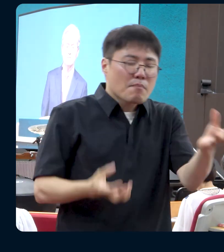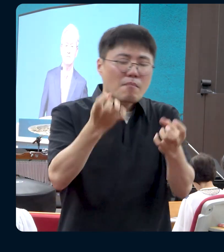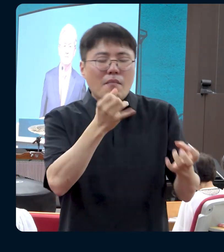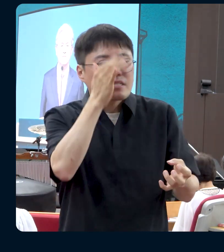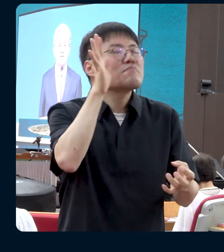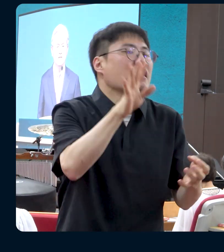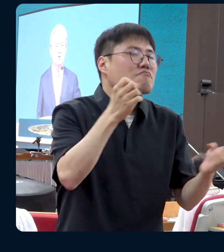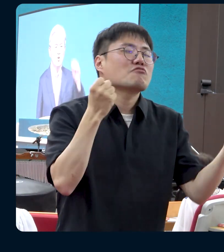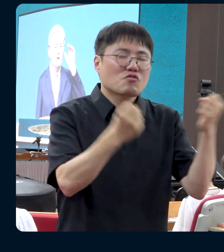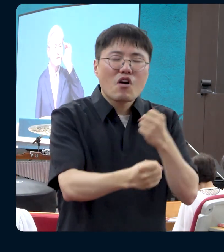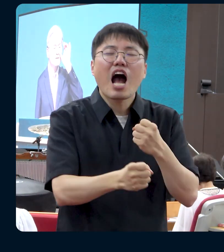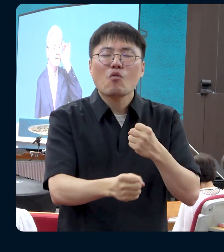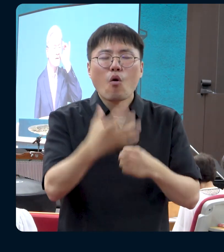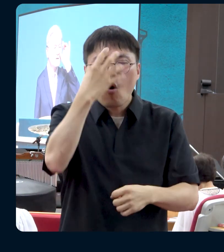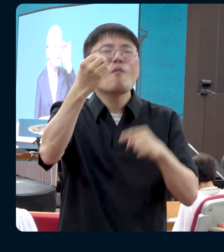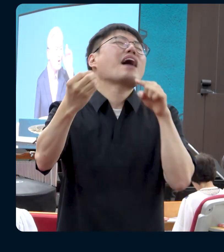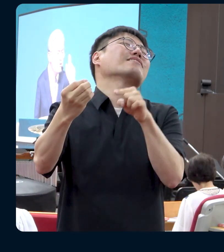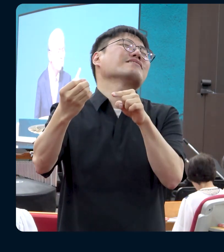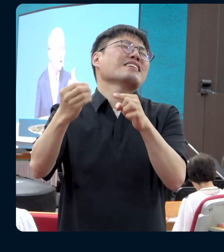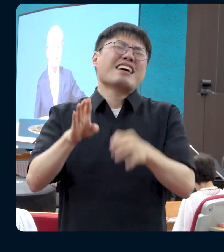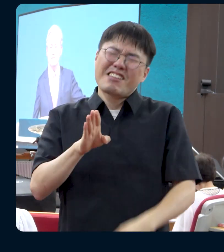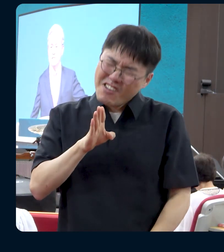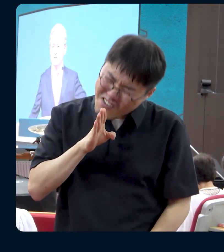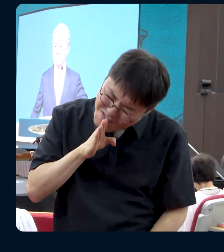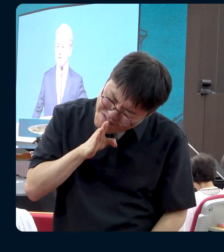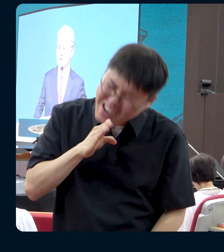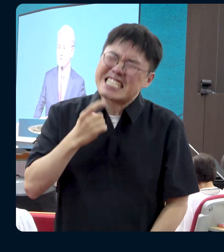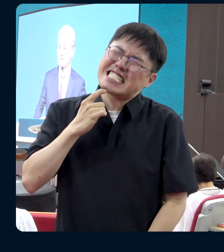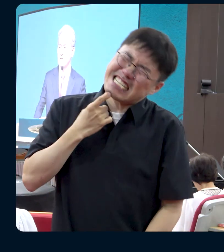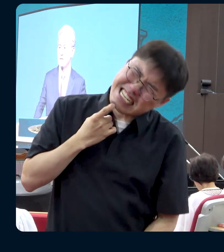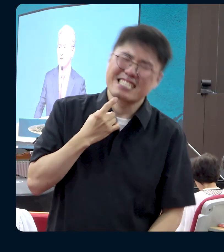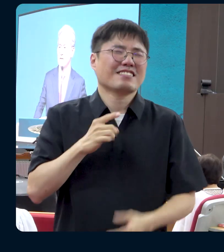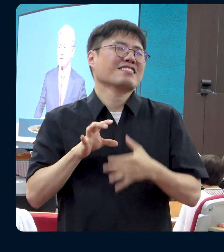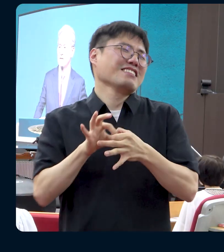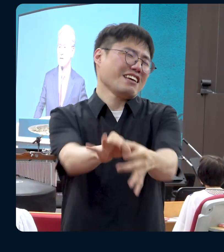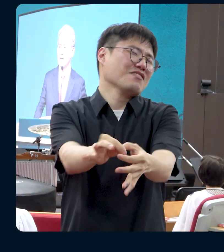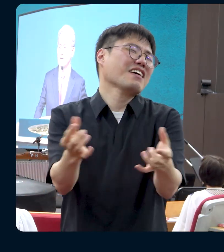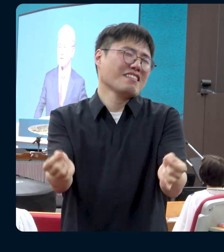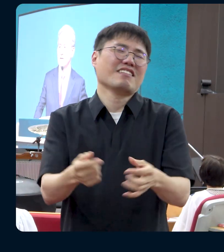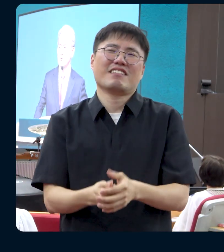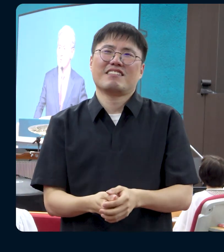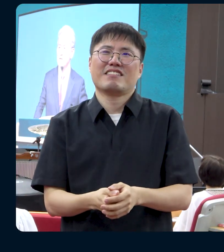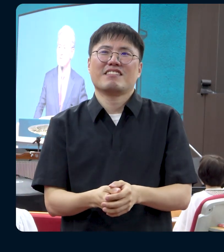또 올라오지만 이 교만은 정말 끈질긴 거예요.